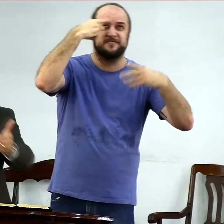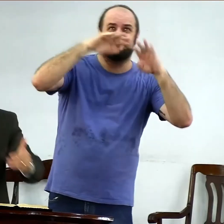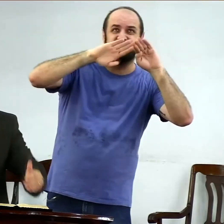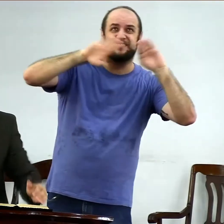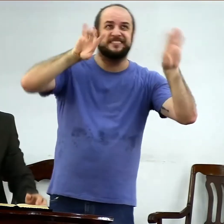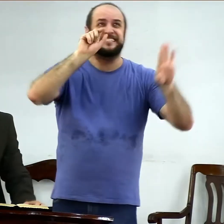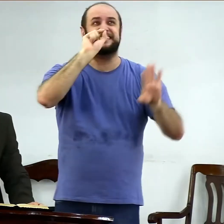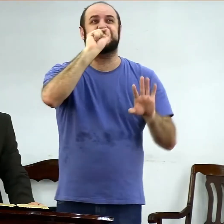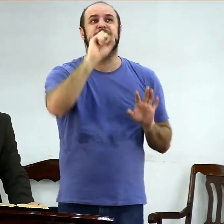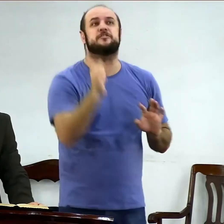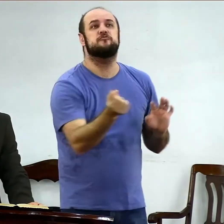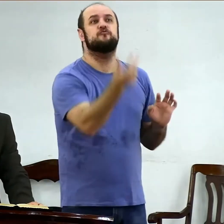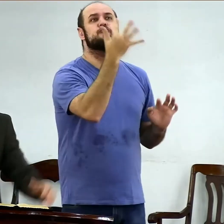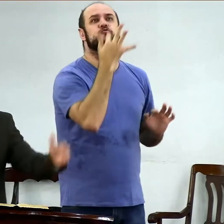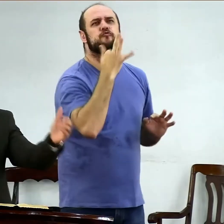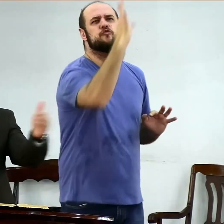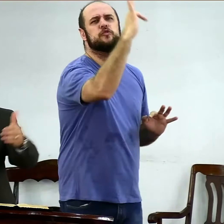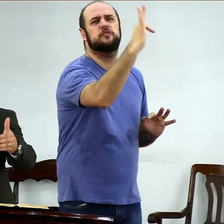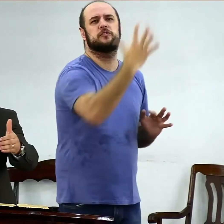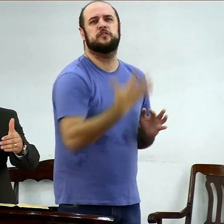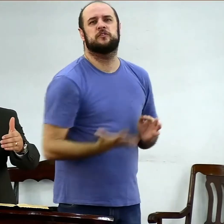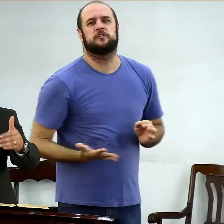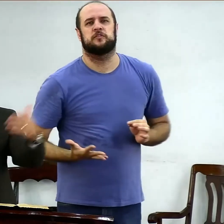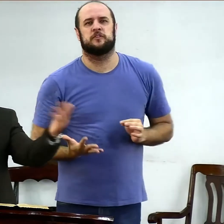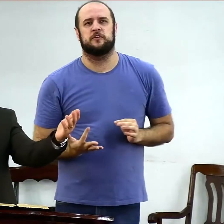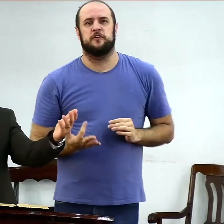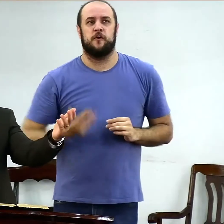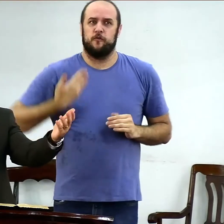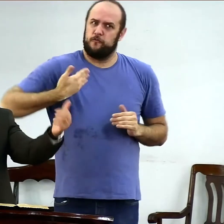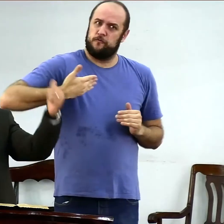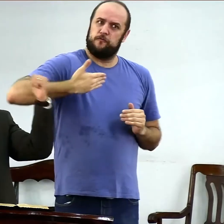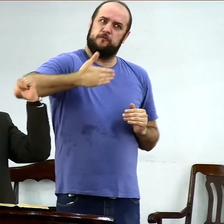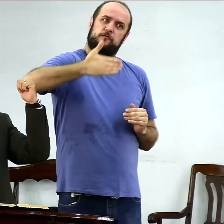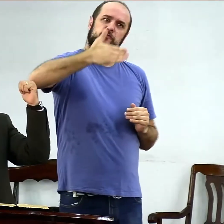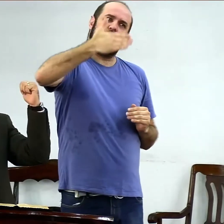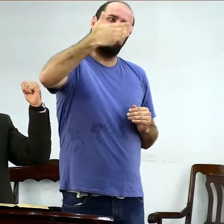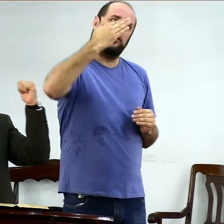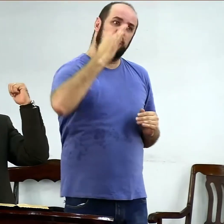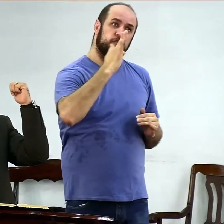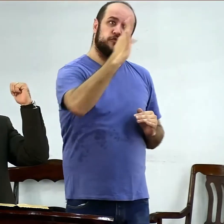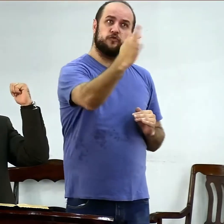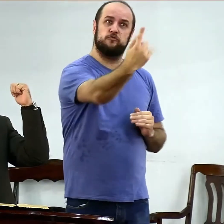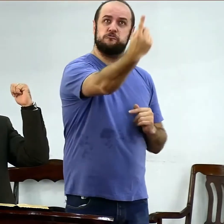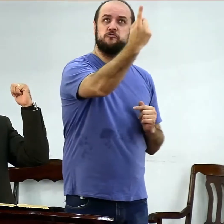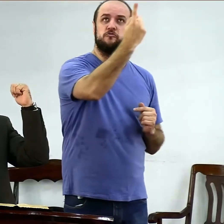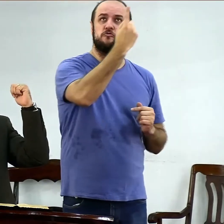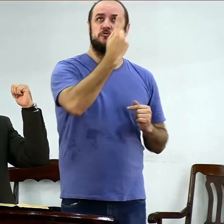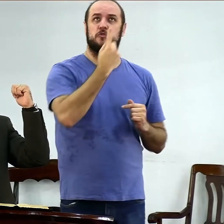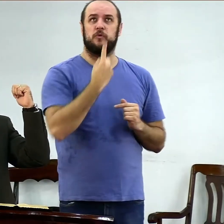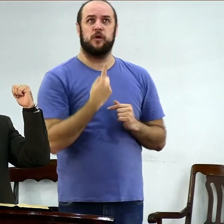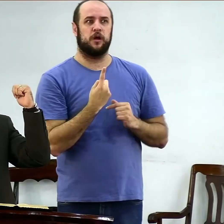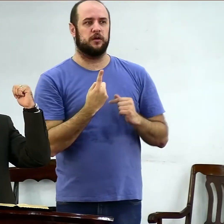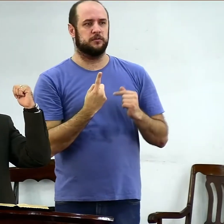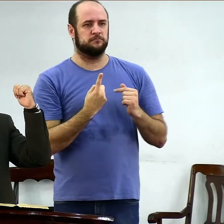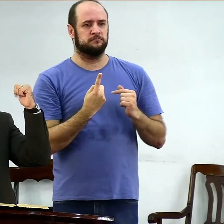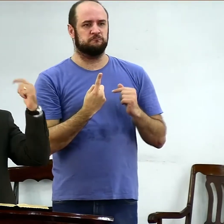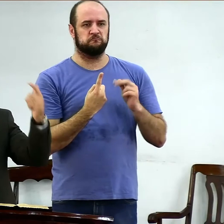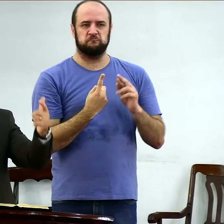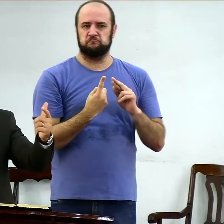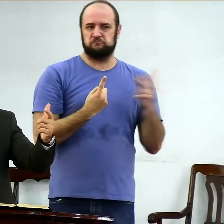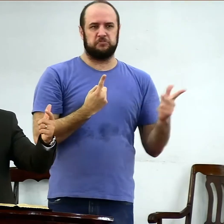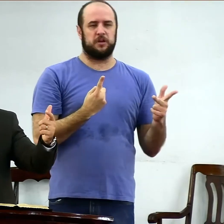vai acontecer. E quando você chega lá, vê que aquele sofrimento anterior que você teve